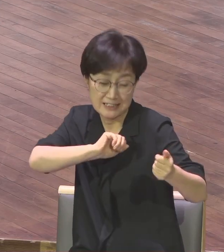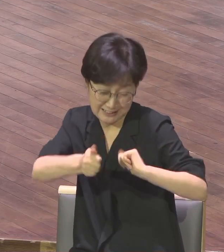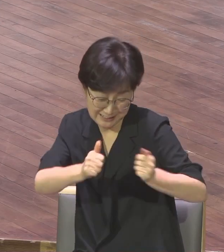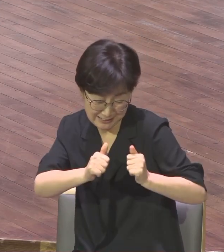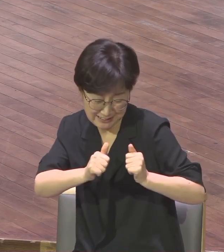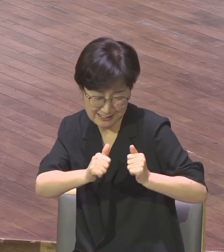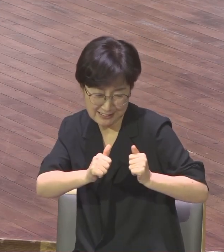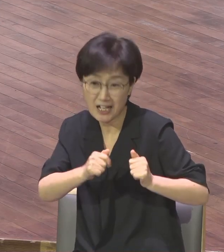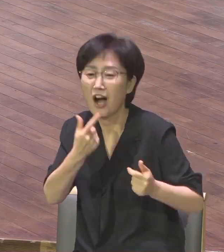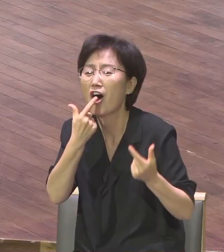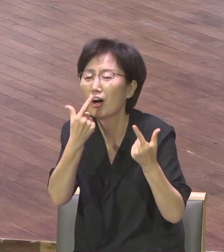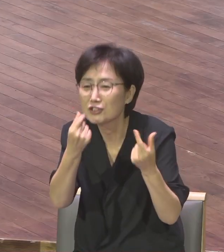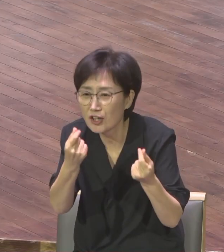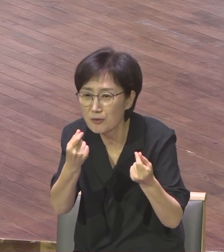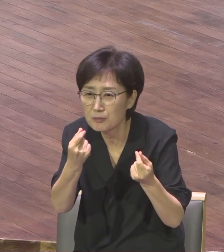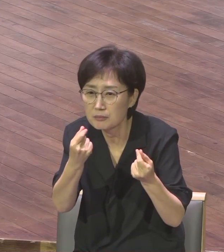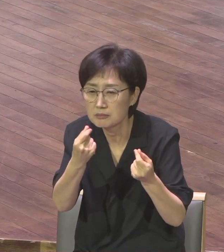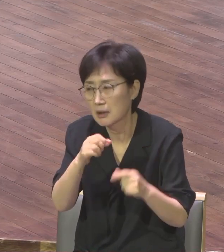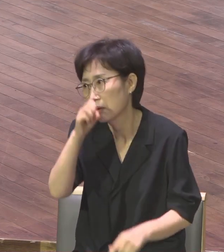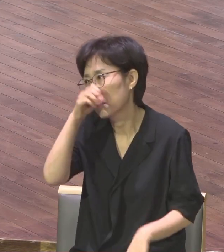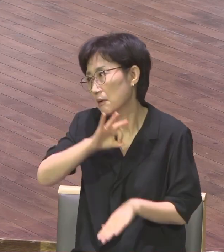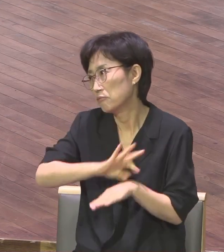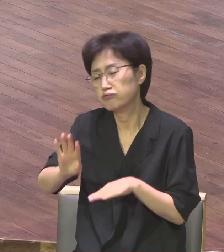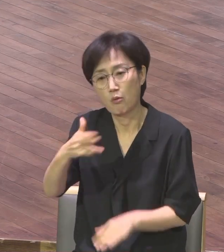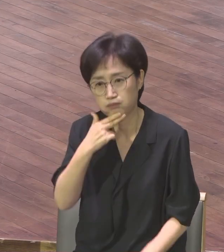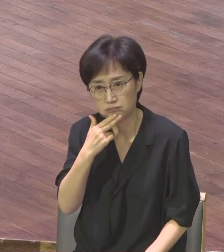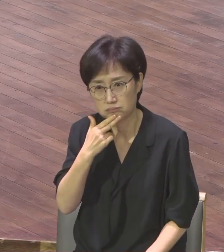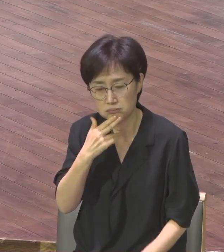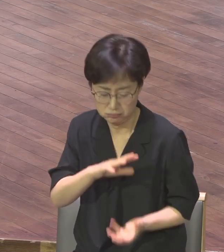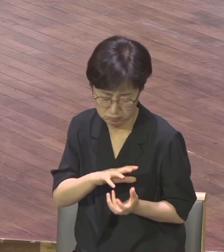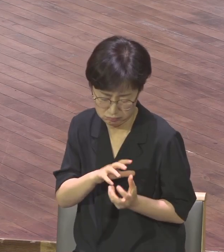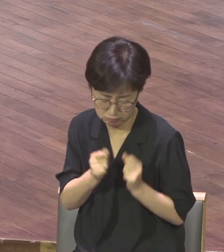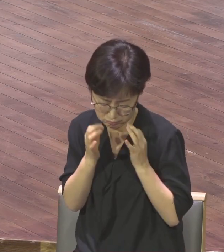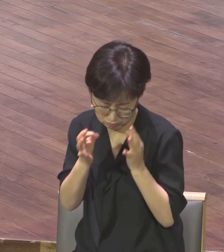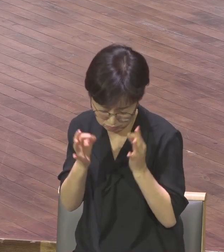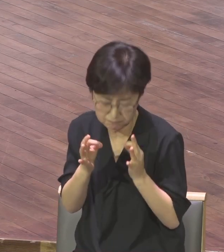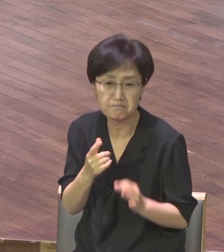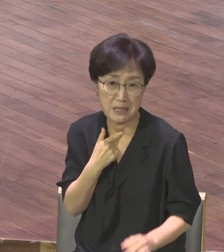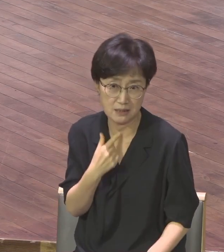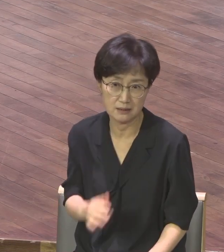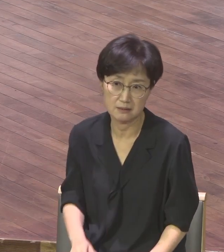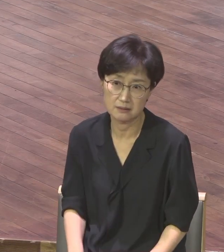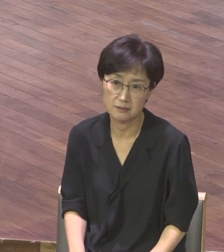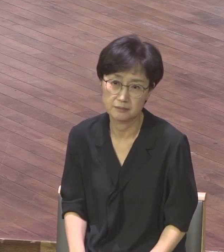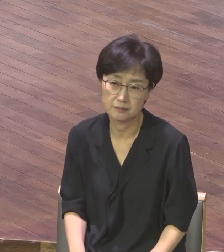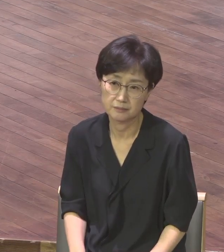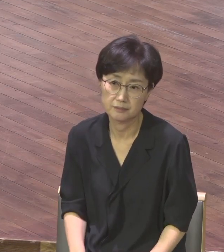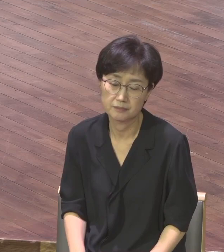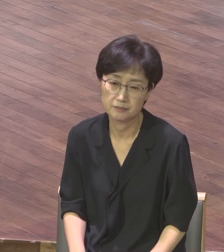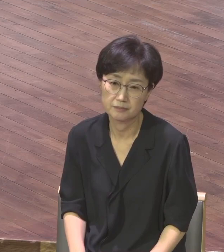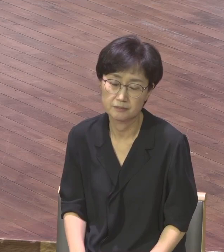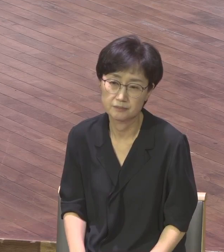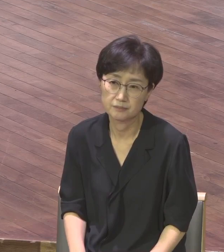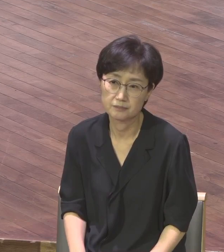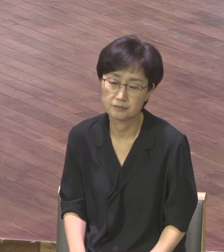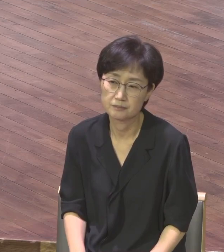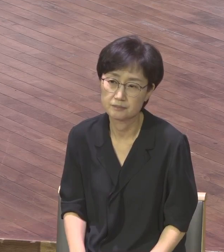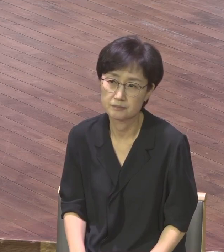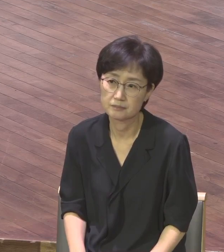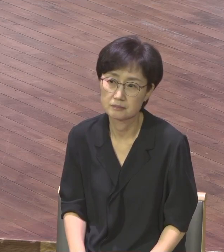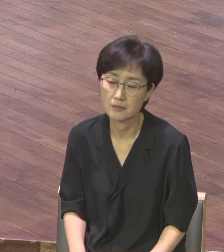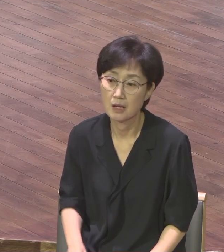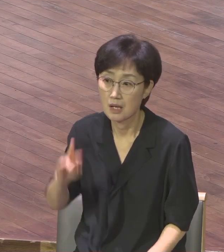100m를 달리듯이 전력 질주를 하는 이런 신앙생활. 그렇기 때문에